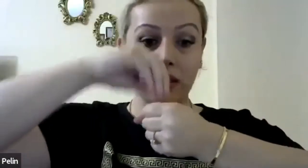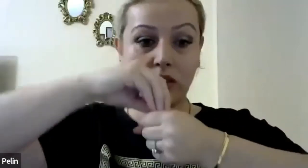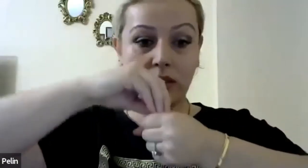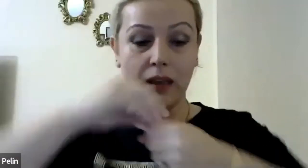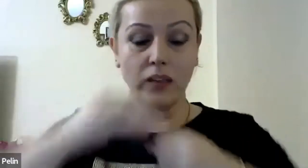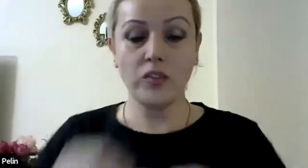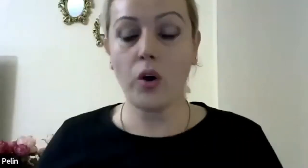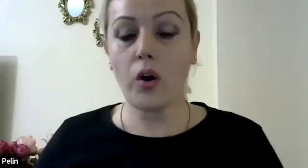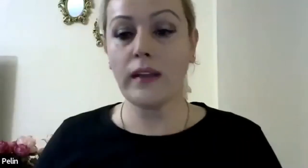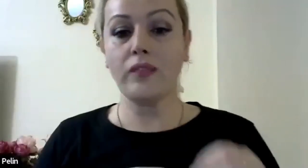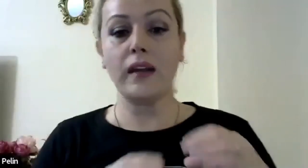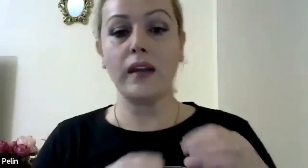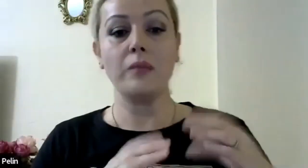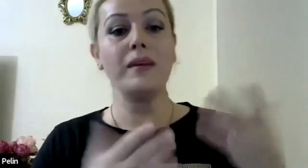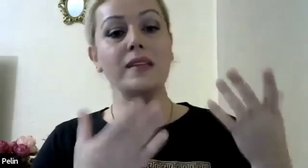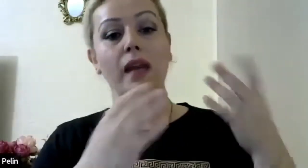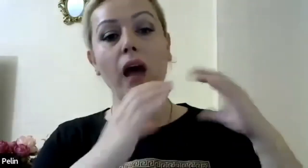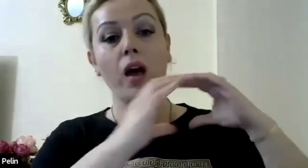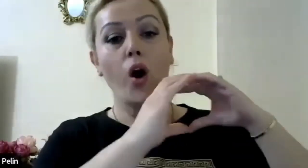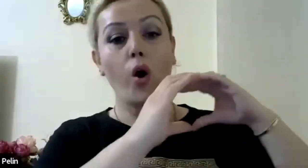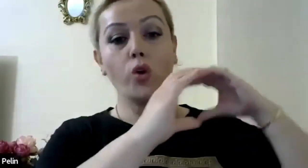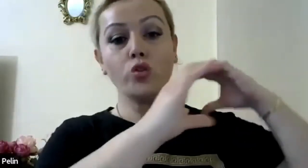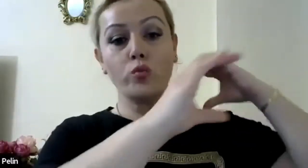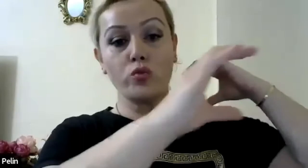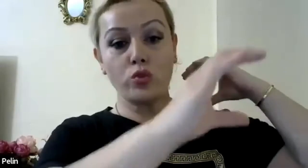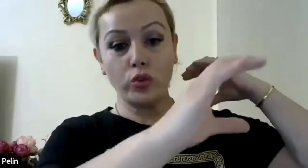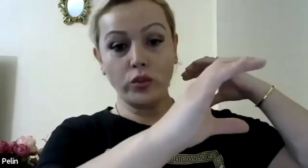içinde. Şimdi örnek verelim. Mesela otobüsün